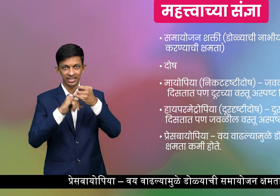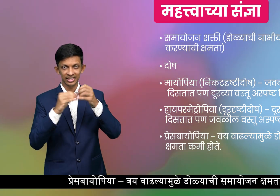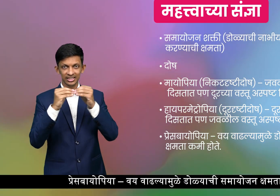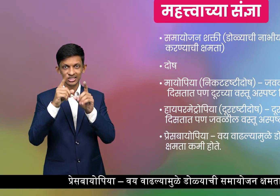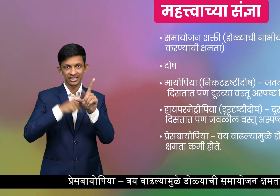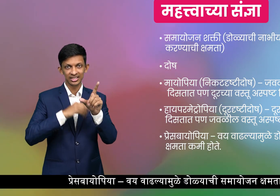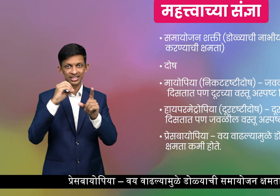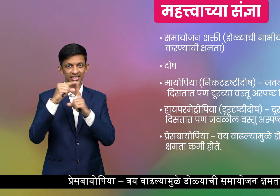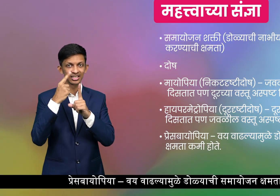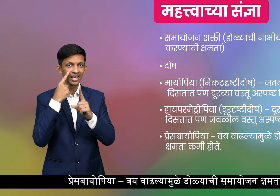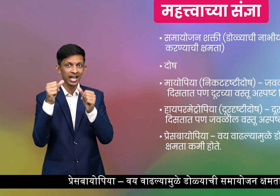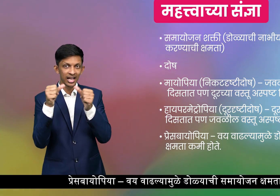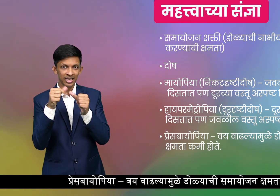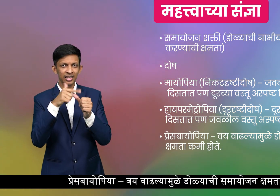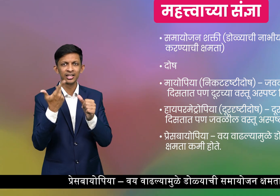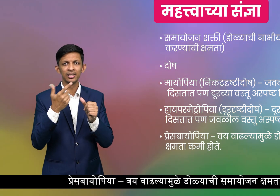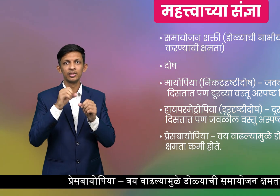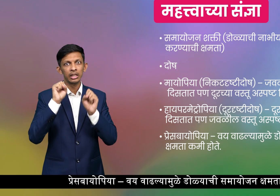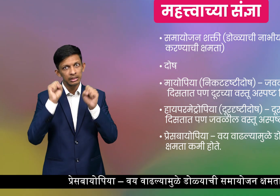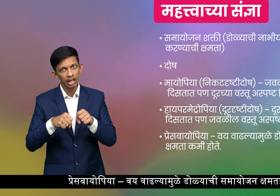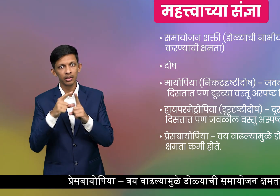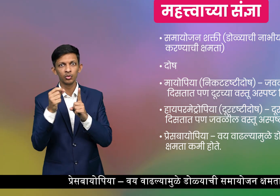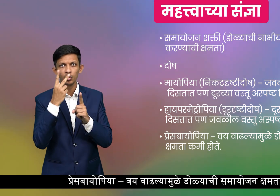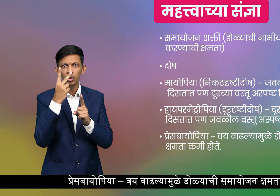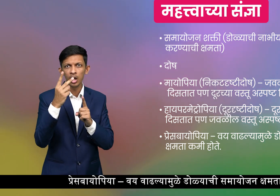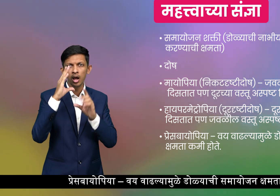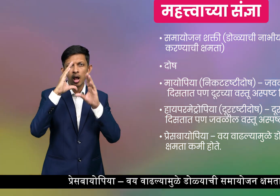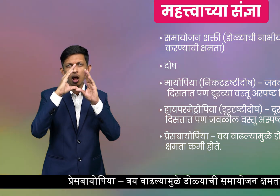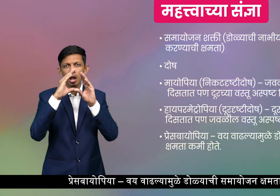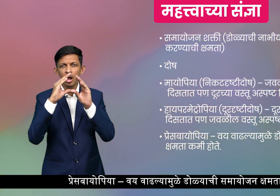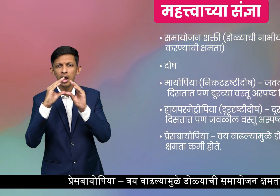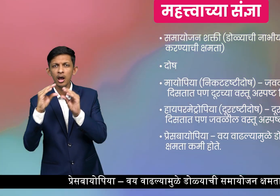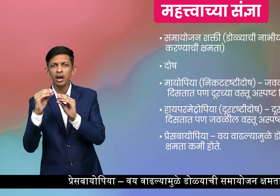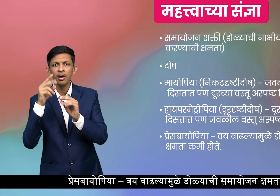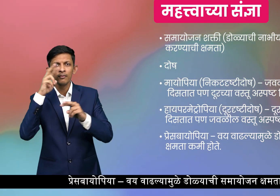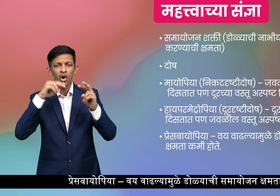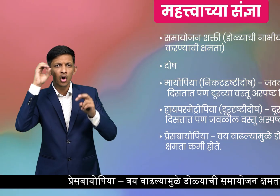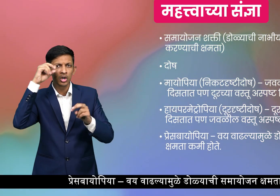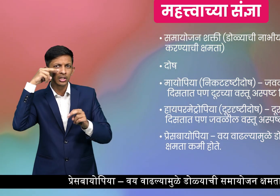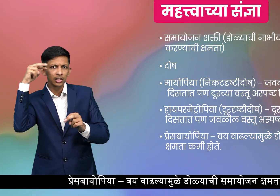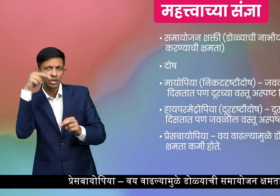प्रेसबायोपिया, वय वाढल्यामुळे डोळ्यांची समायोजन क्षमता कमी होते.